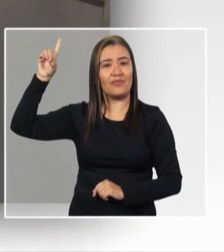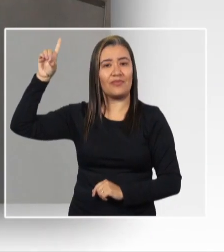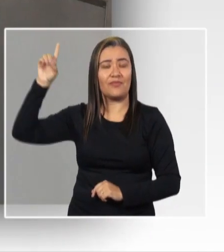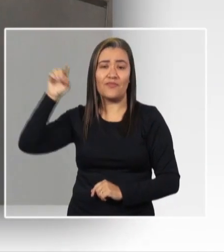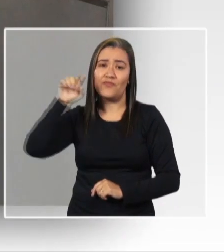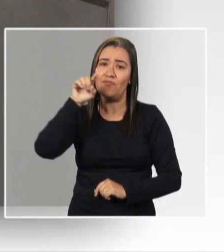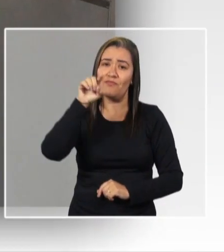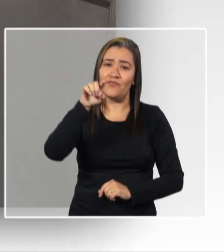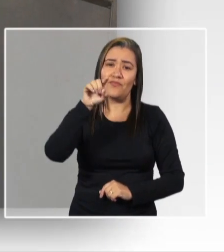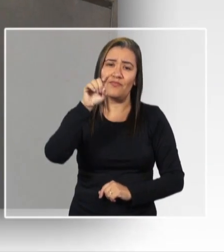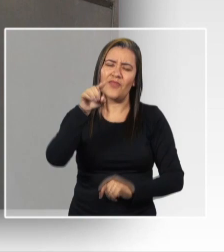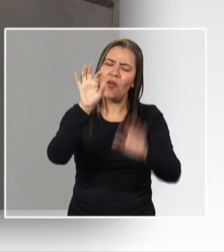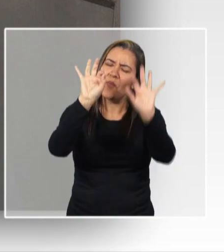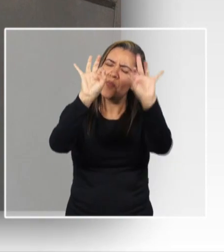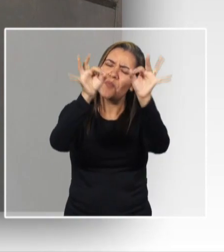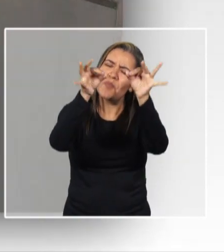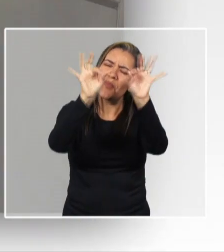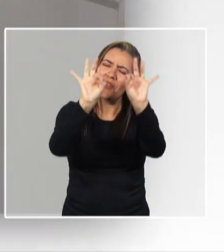Pai.